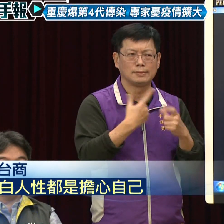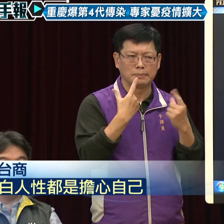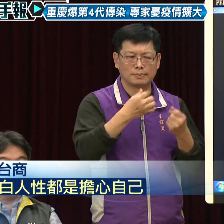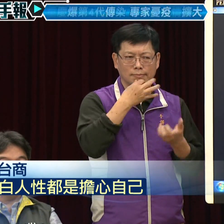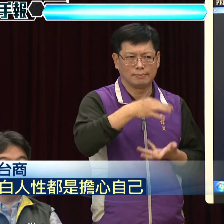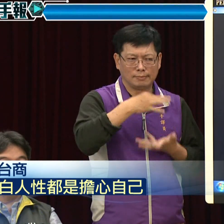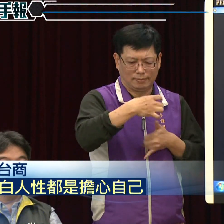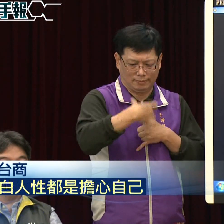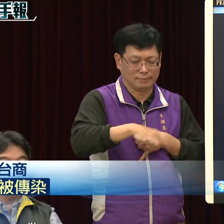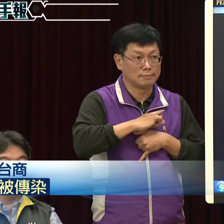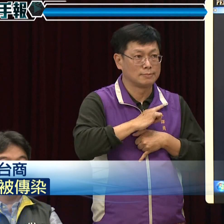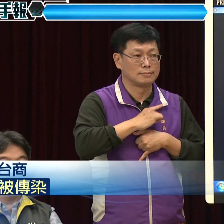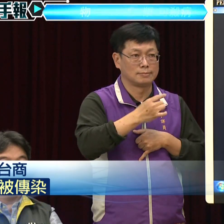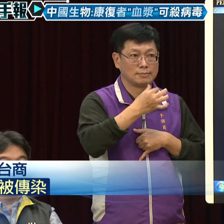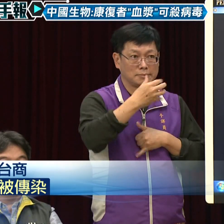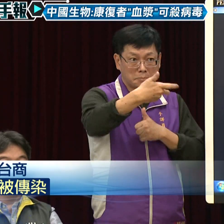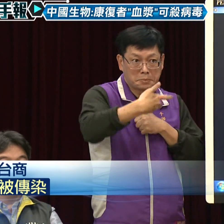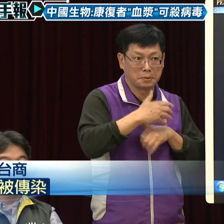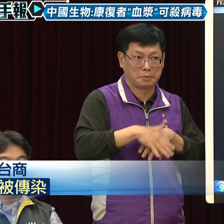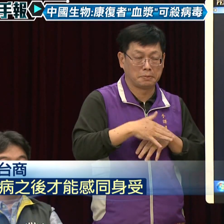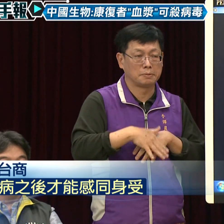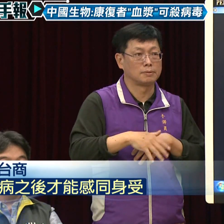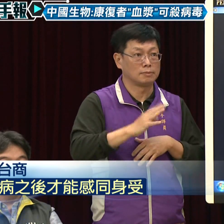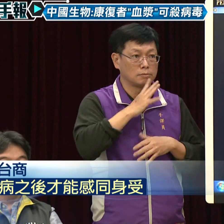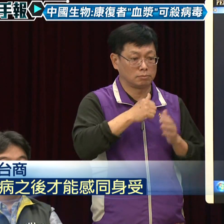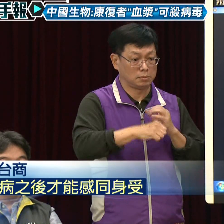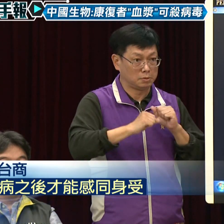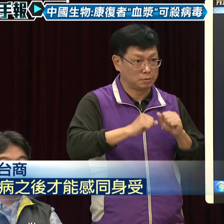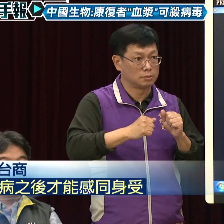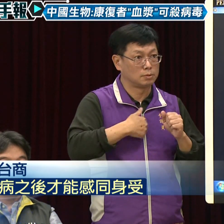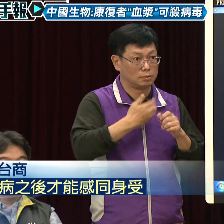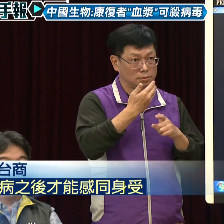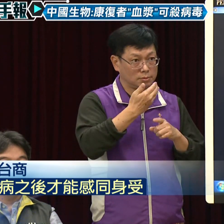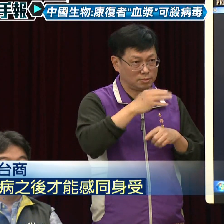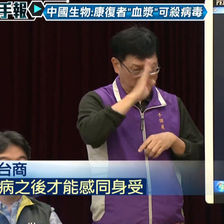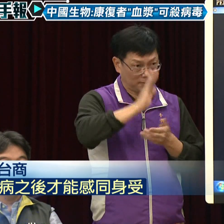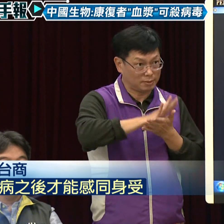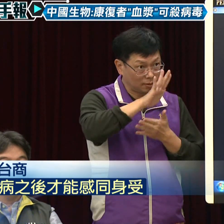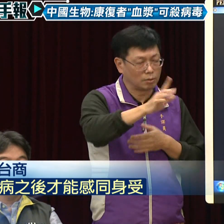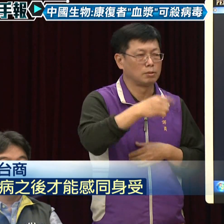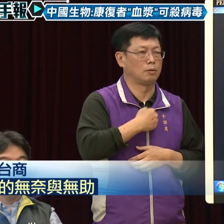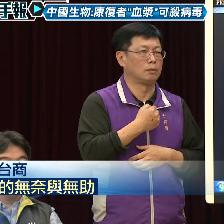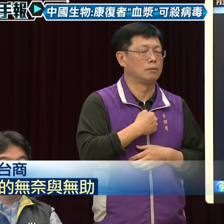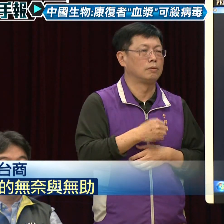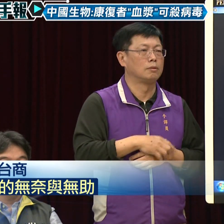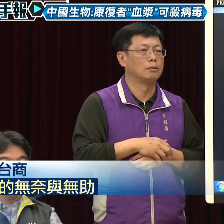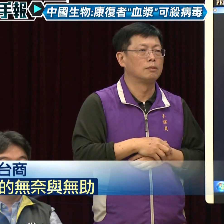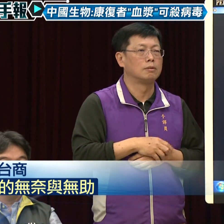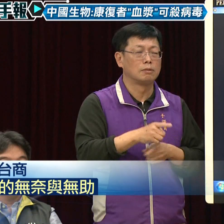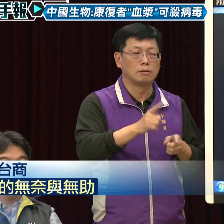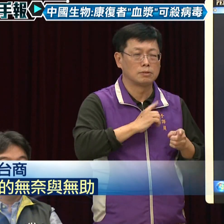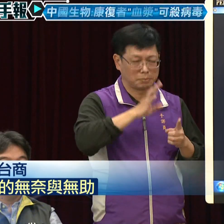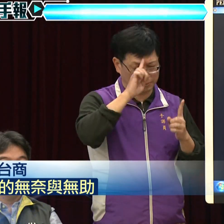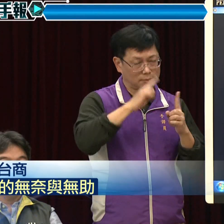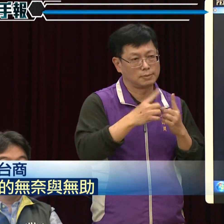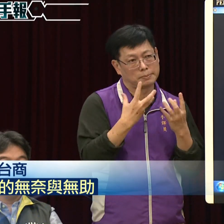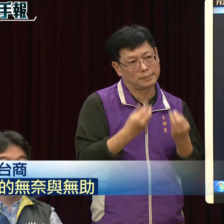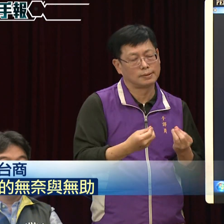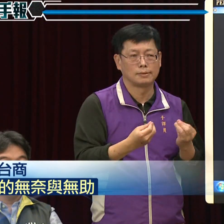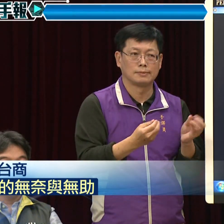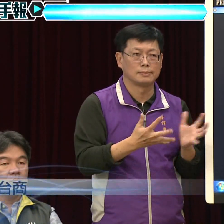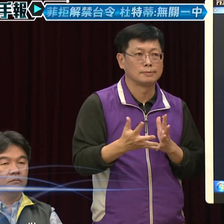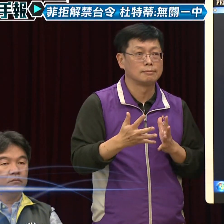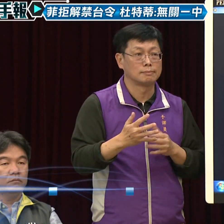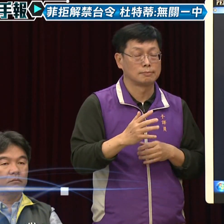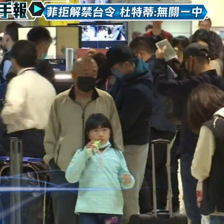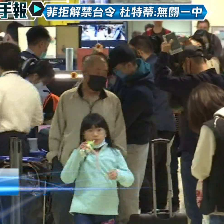心自己，生怕被传染，但生病之后才能感同身受病人的无奈与无助。 一夕之